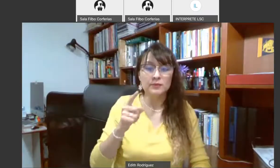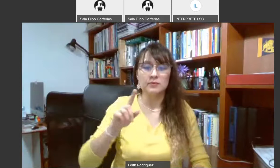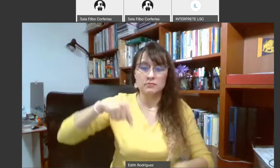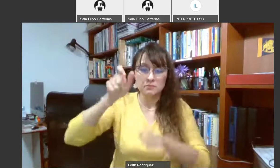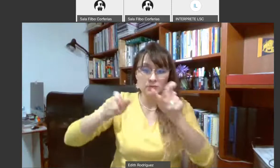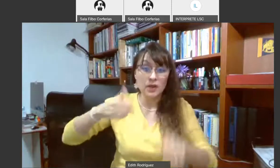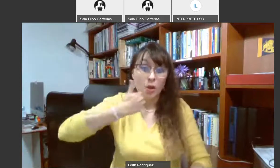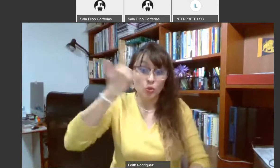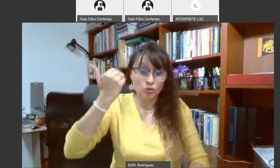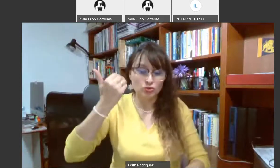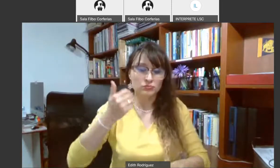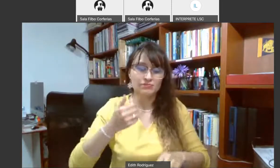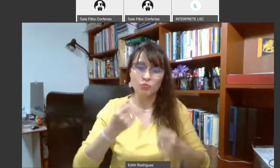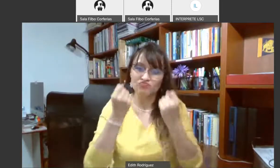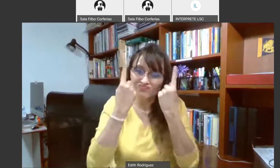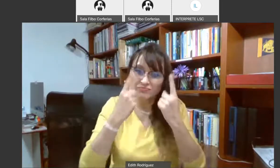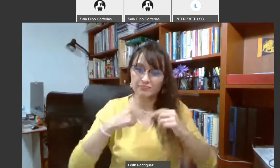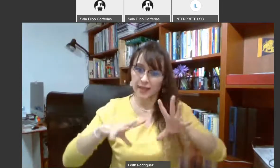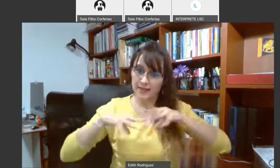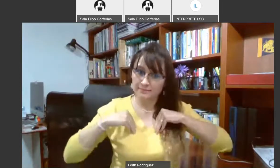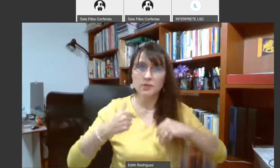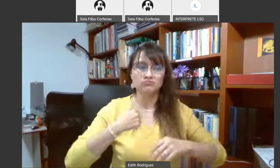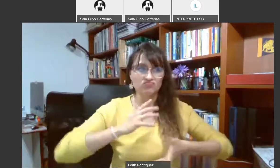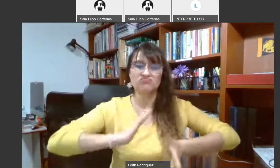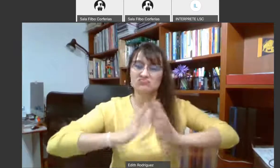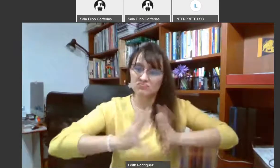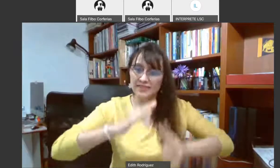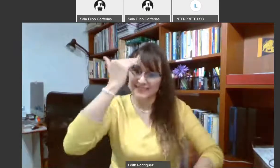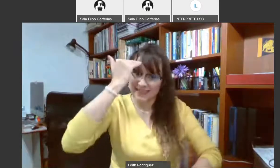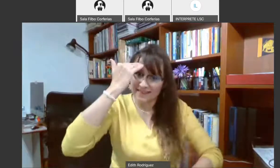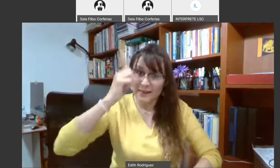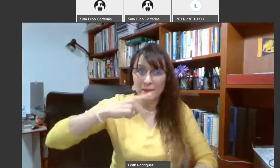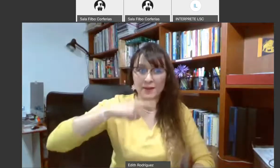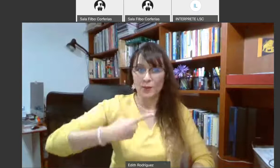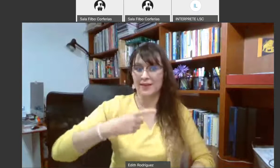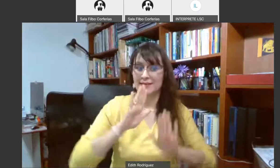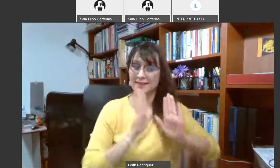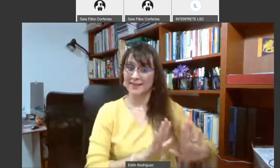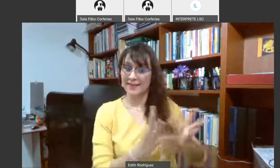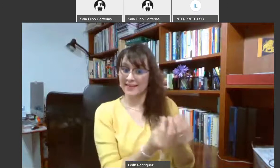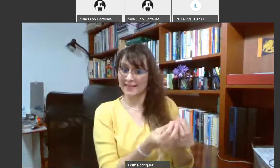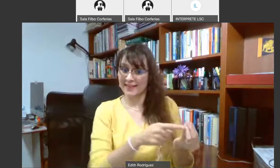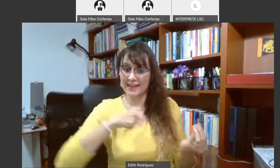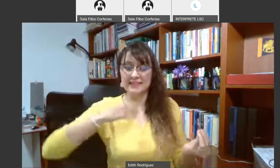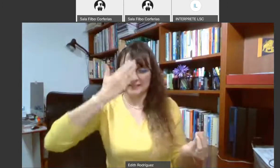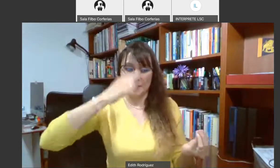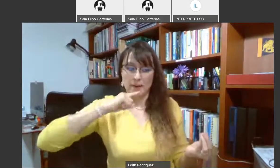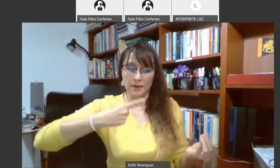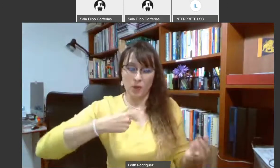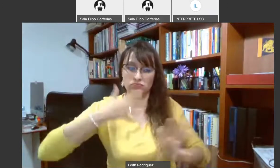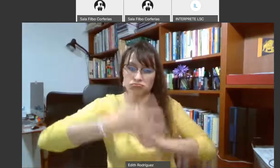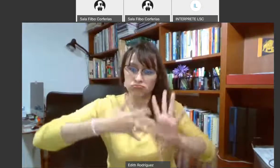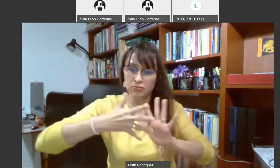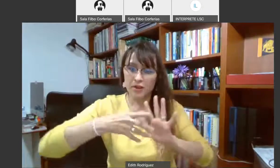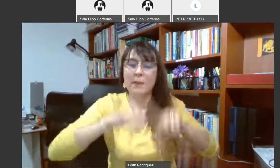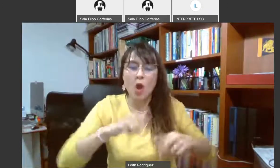sordas. Y para ello tenemos dos formas. La primera es con los adultos sordos, es primero aceptar y reconocer la